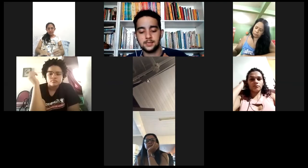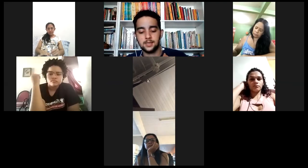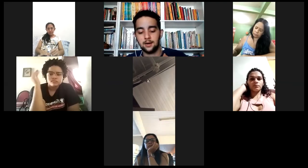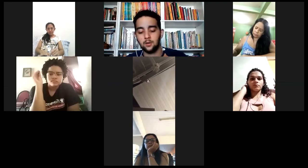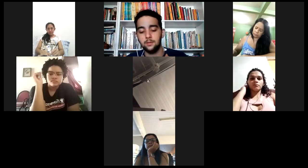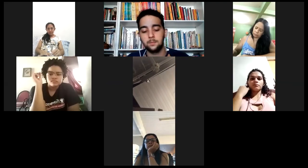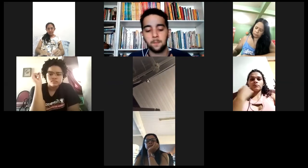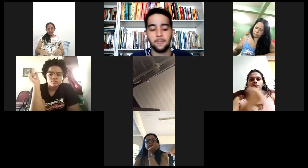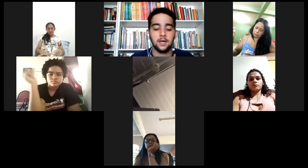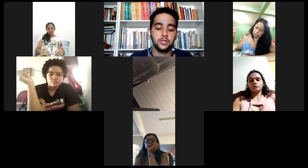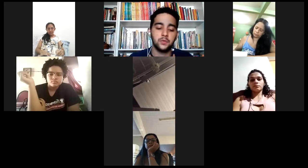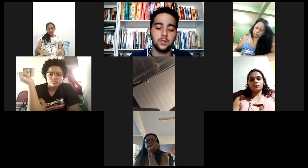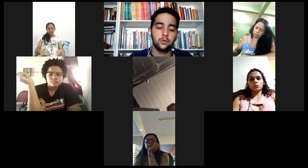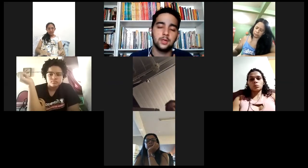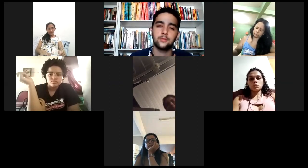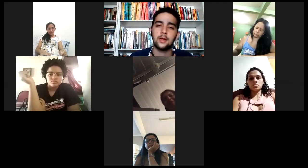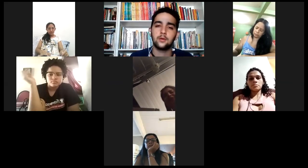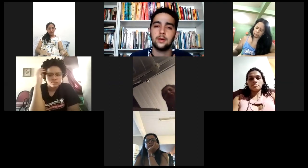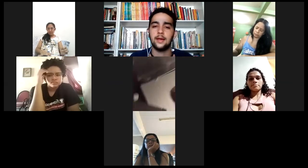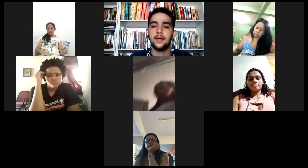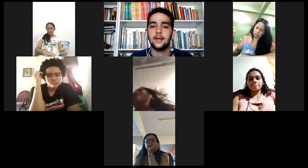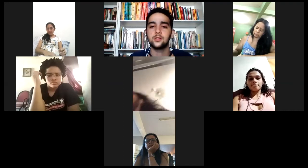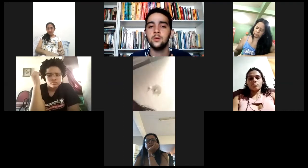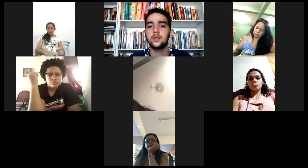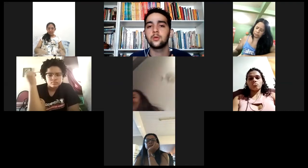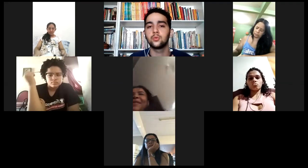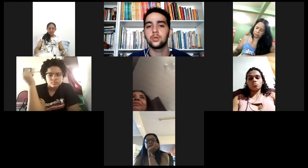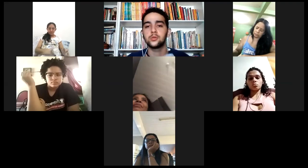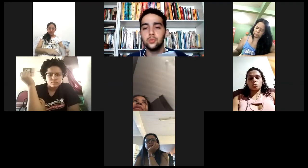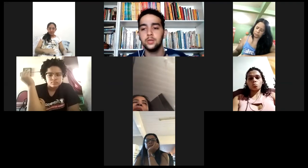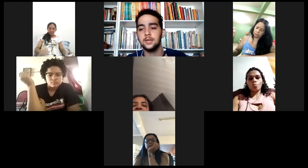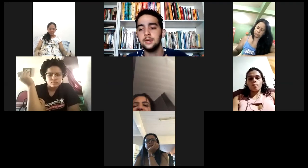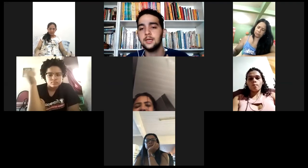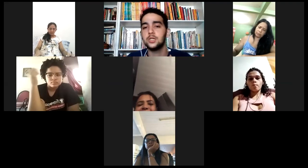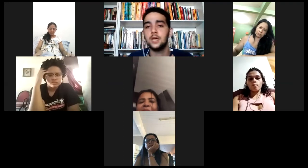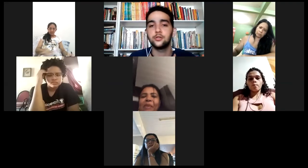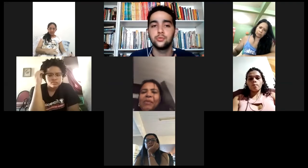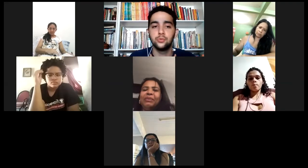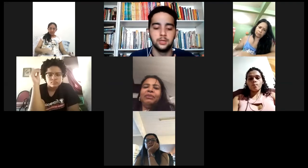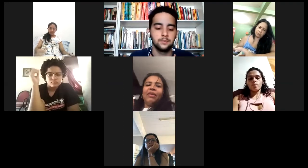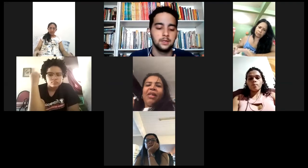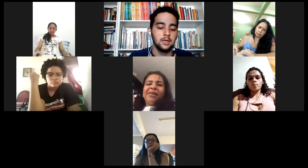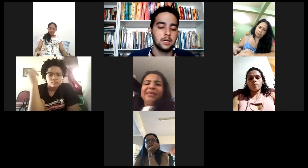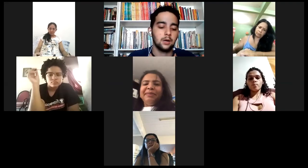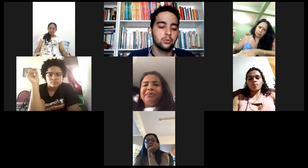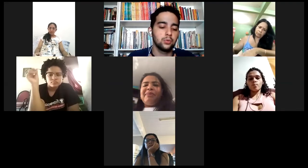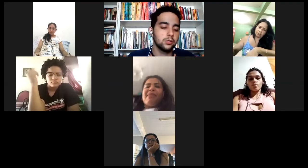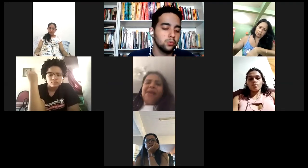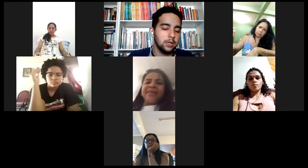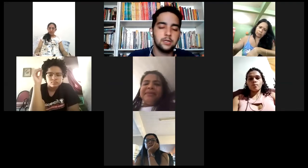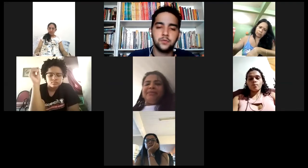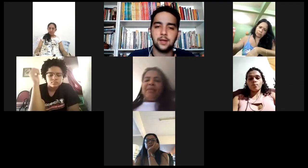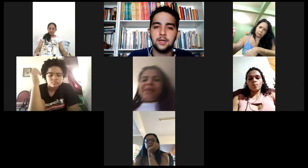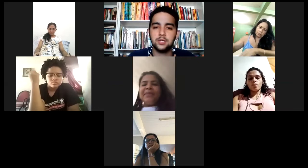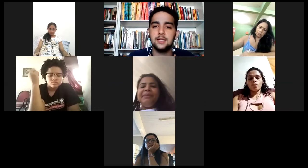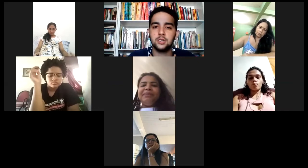Depois dessa aula, a gente entrou dentro da relação entre cultura surda e identidade surda. Que a cultura surda